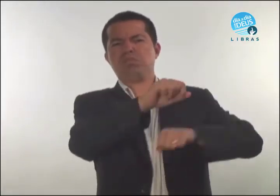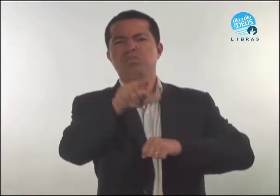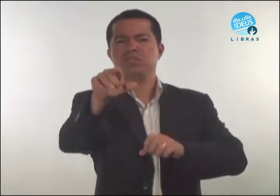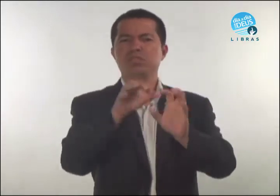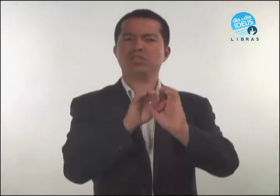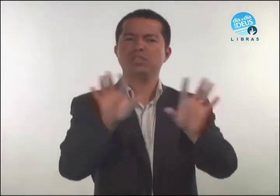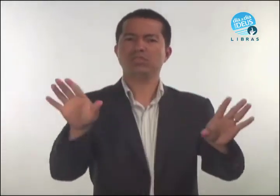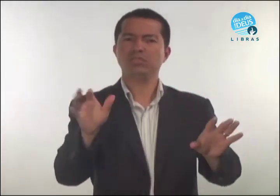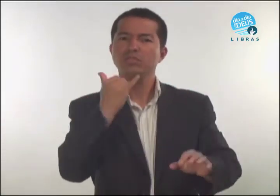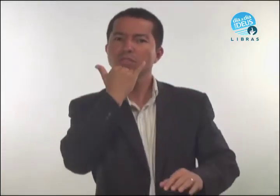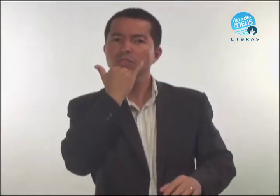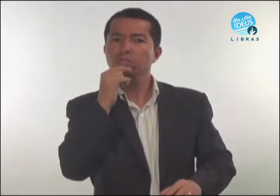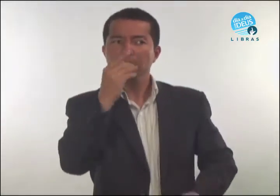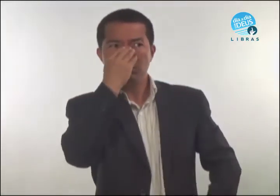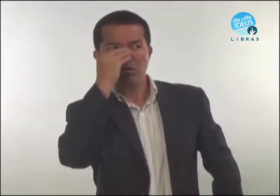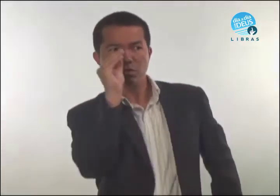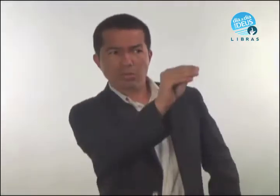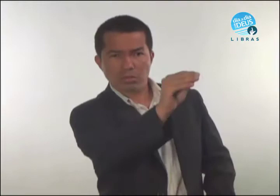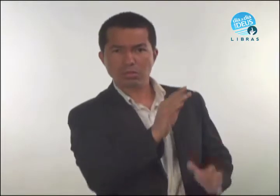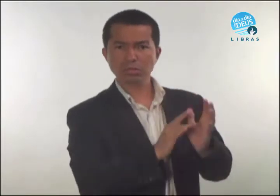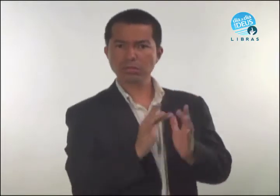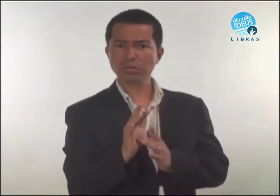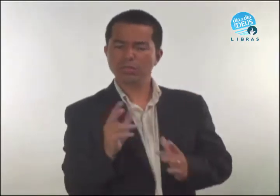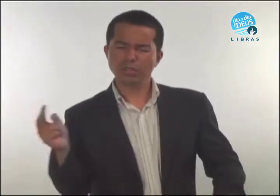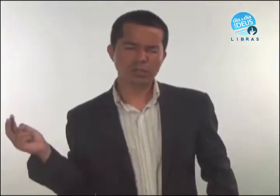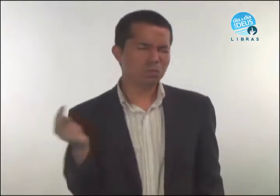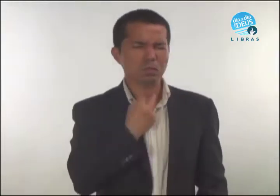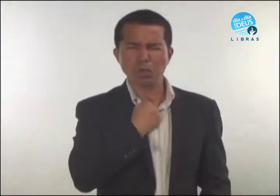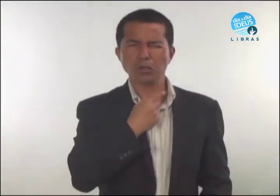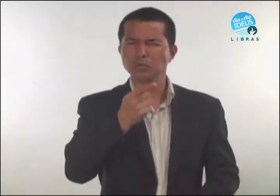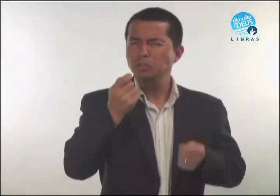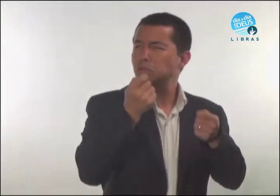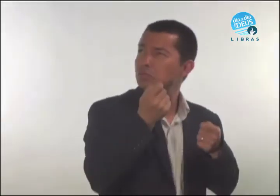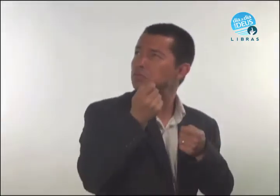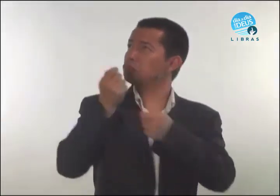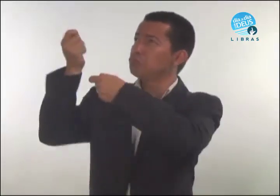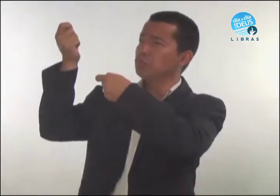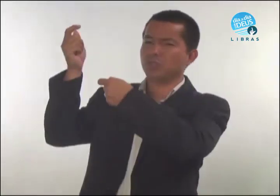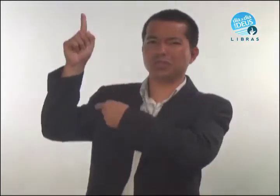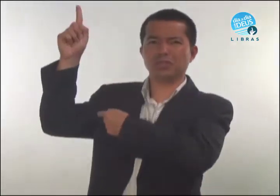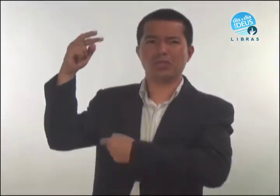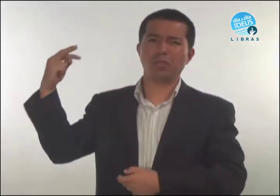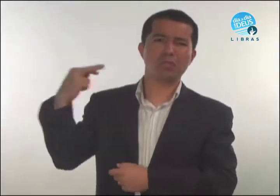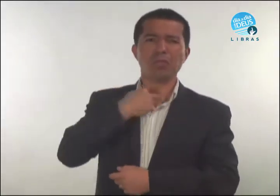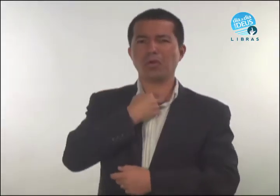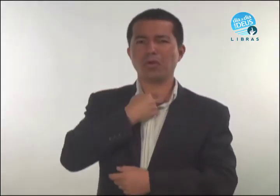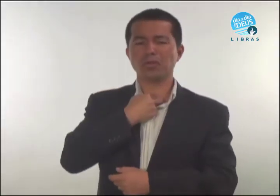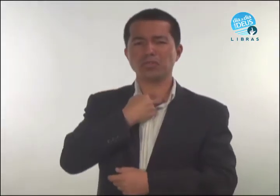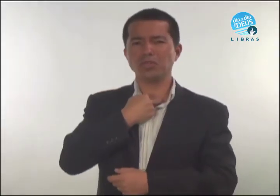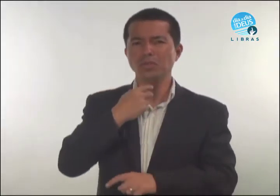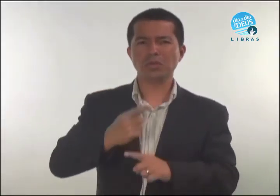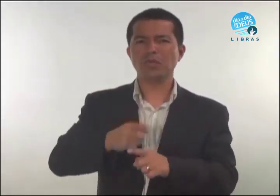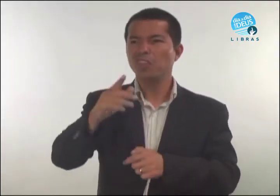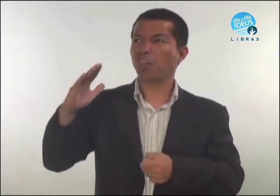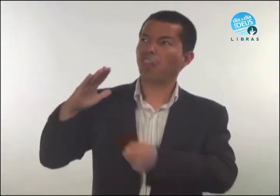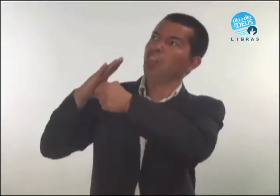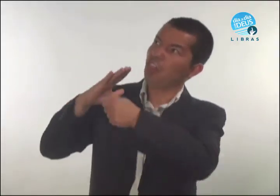sangue da aliança com o qual foi santificado e ultrajou o Espírito da graça. Ora,